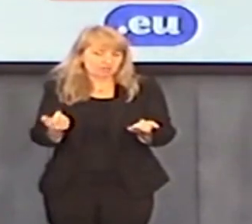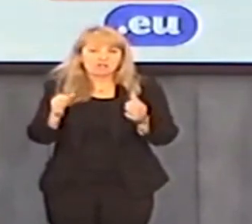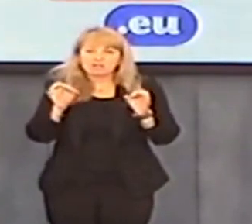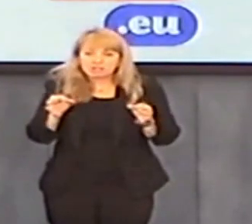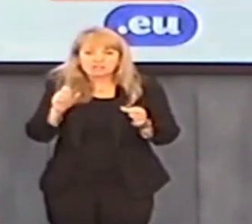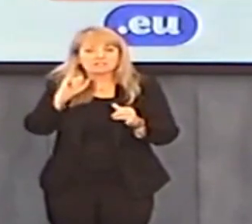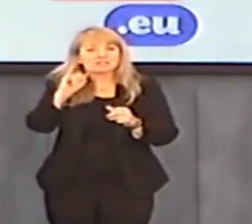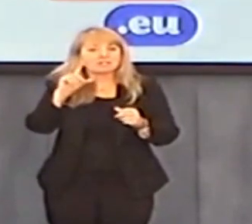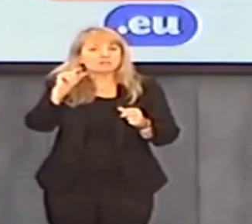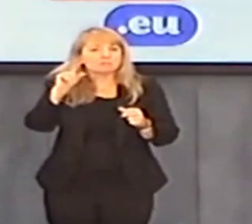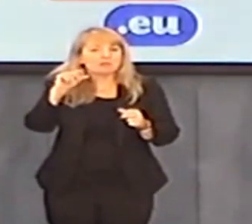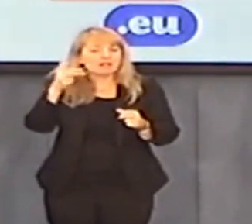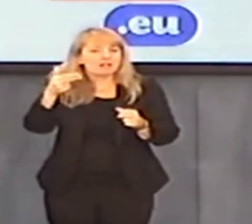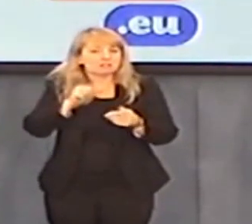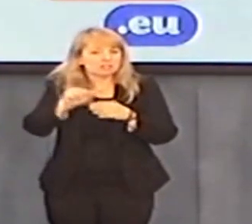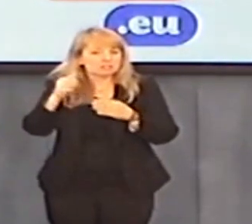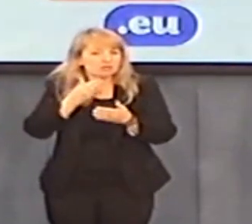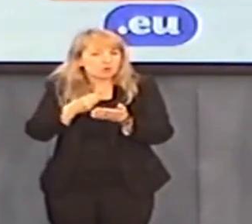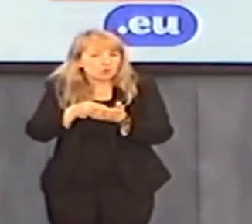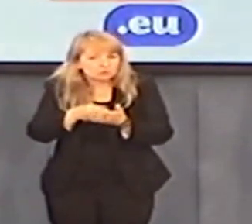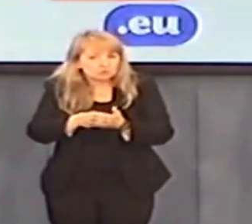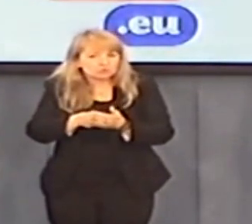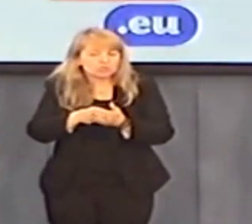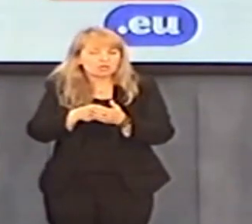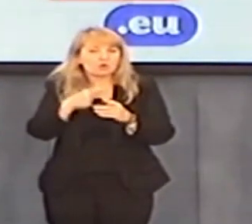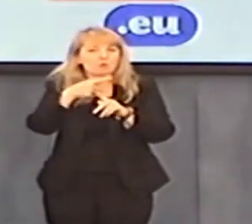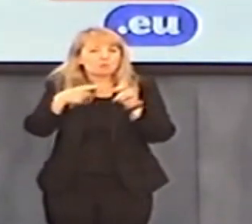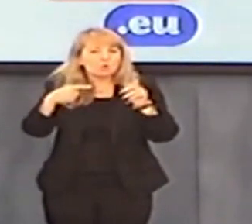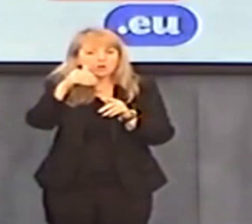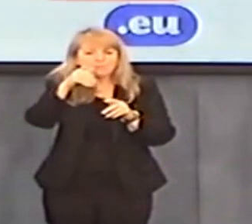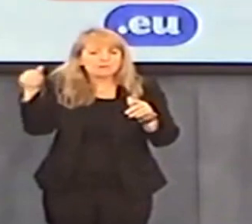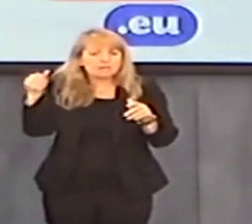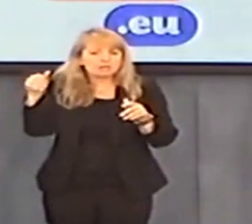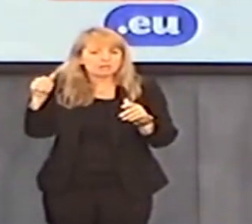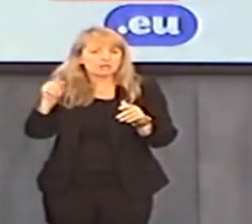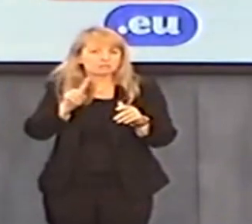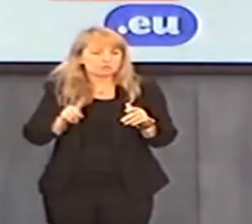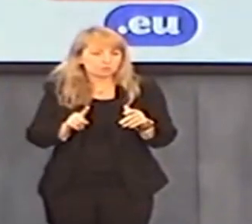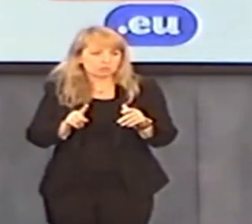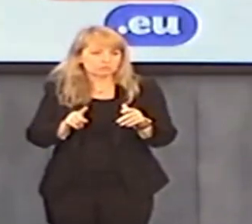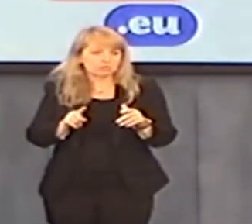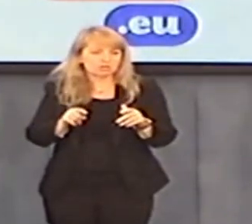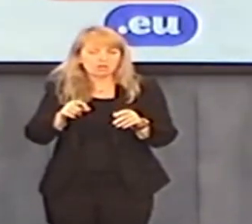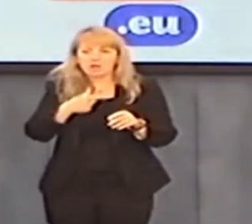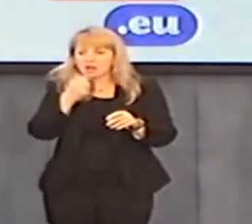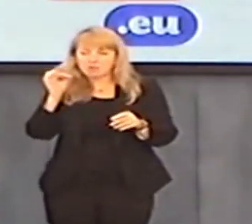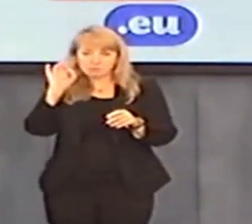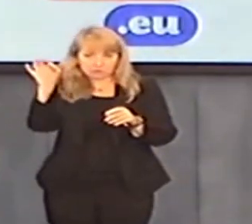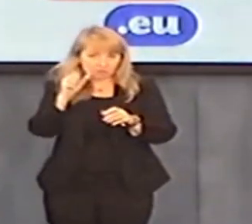prawie 500 000 000 zł i może warto by było, żeby tymi sprawami zajmował się rzeczywiście IPN, a